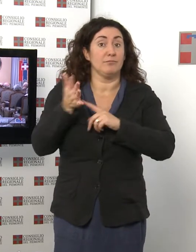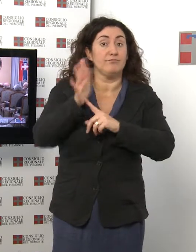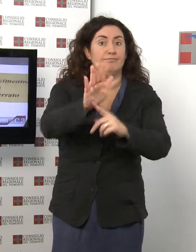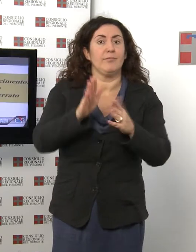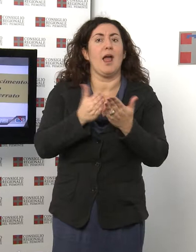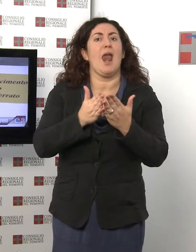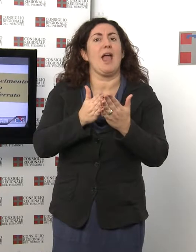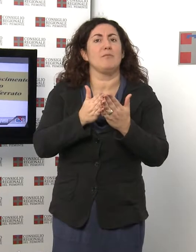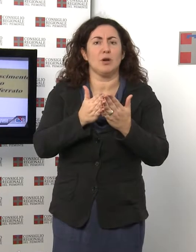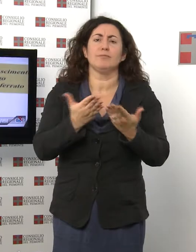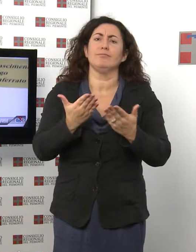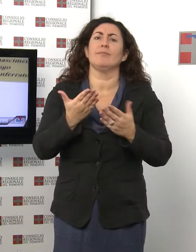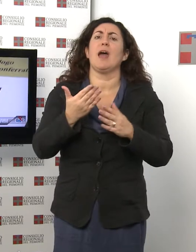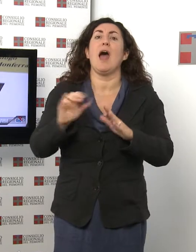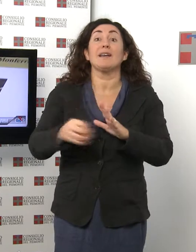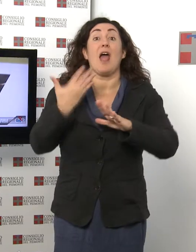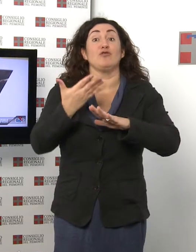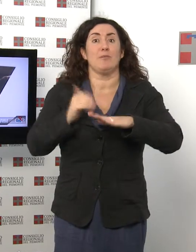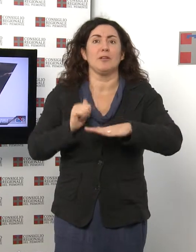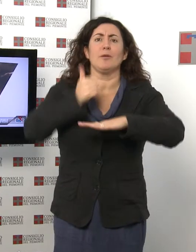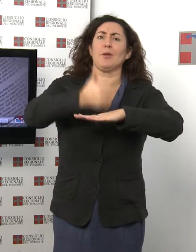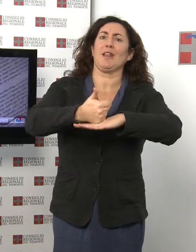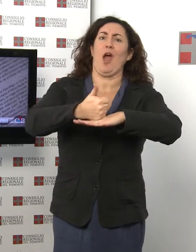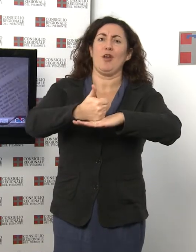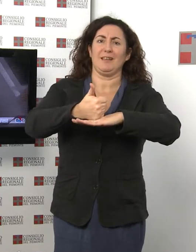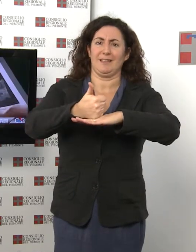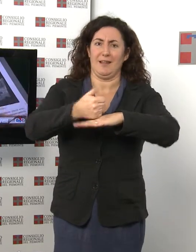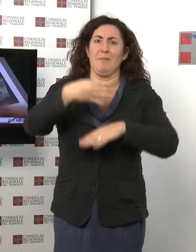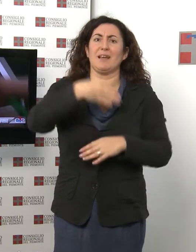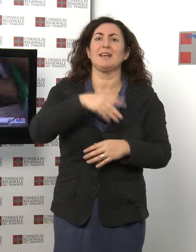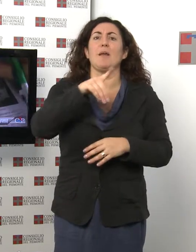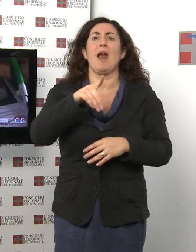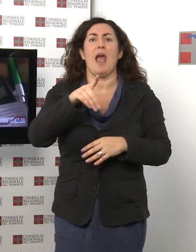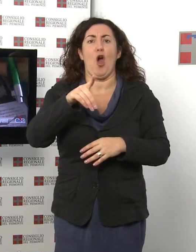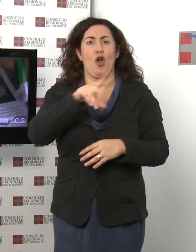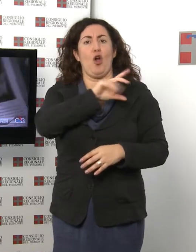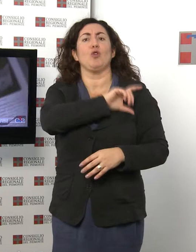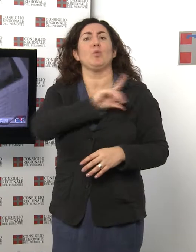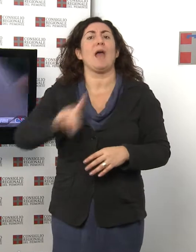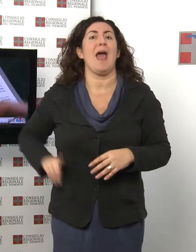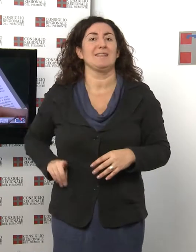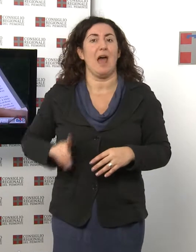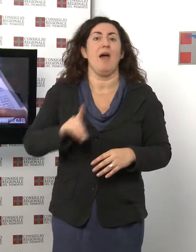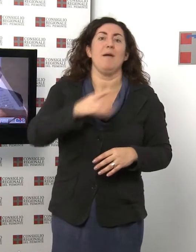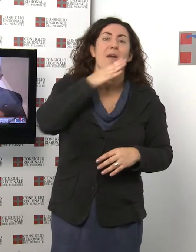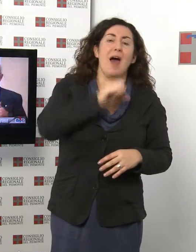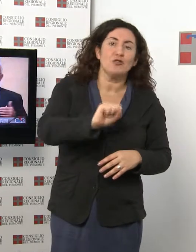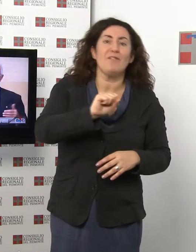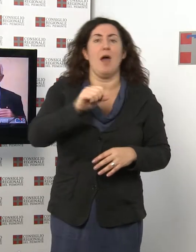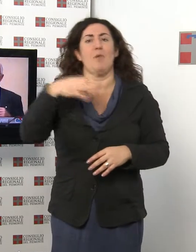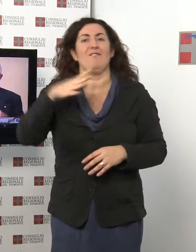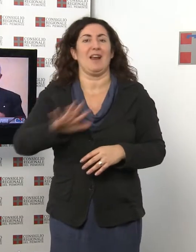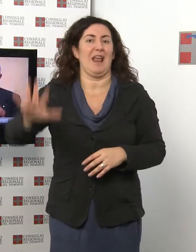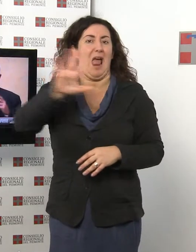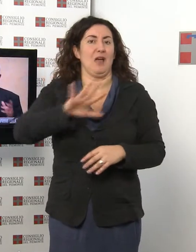Una protagonista del Rinascimento, Margherita Paleologo, duchessa di Mantova e Monferrato, edito dal Circolo Culturale Marchesi del Monferrato